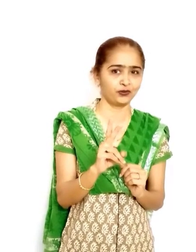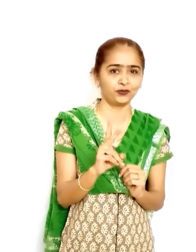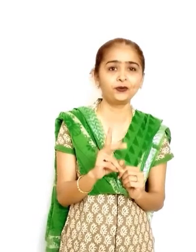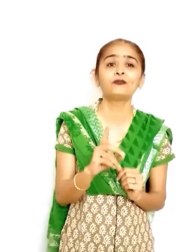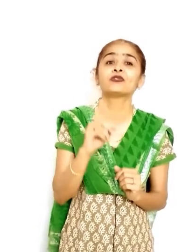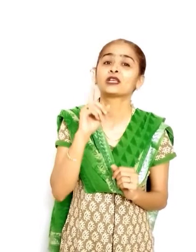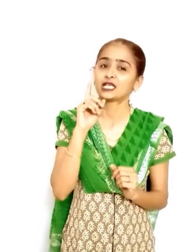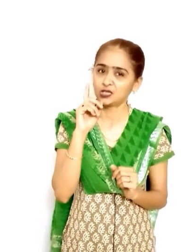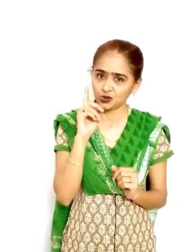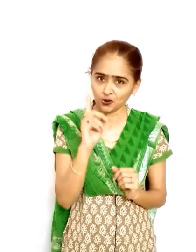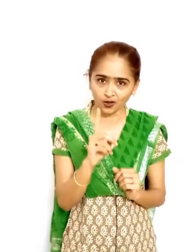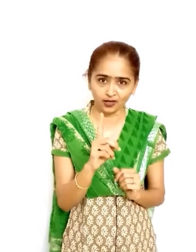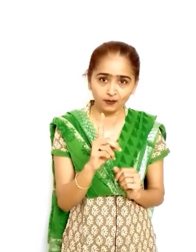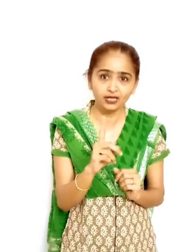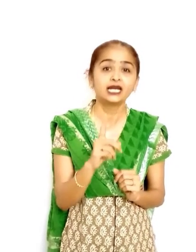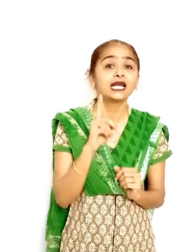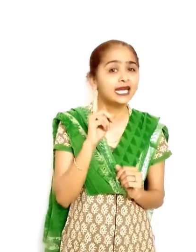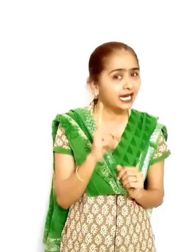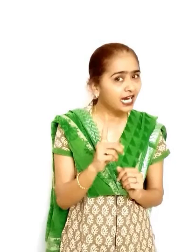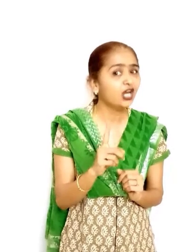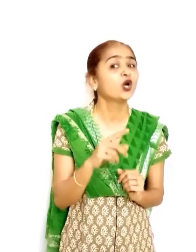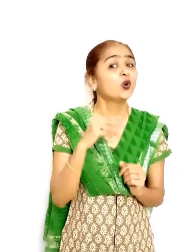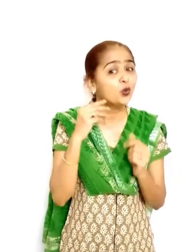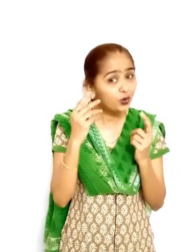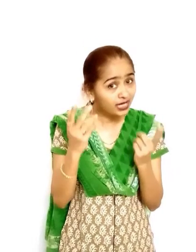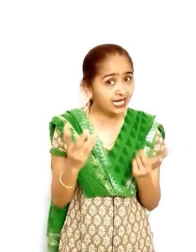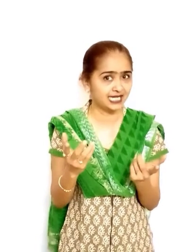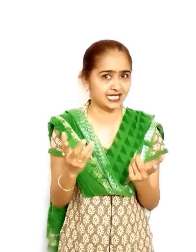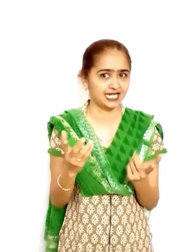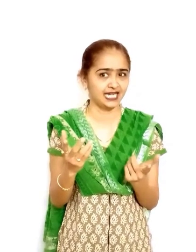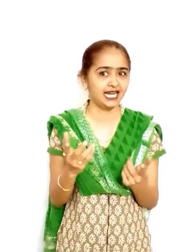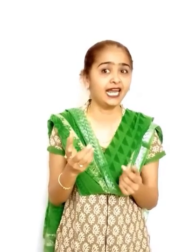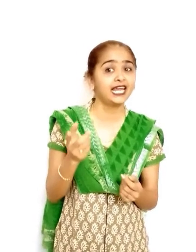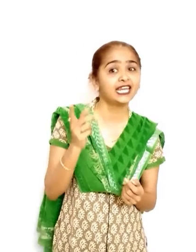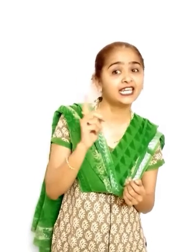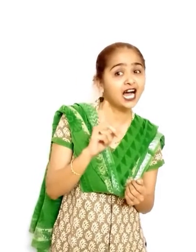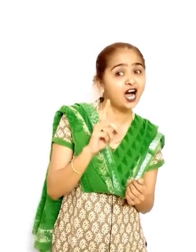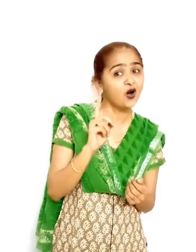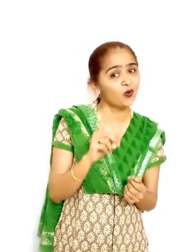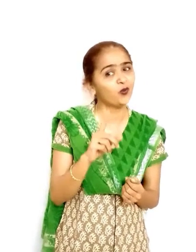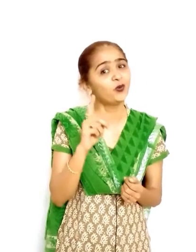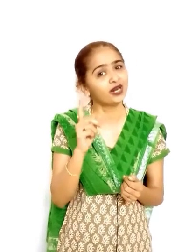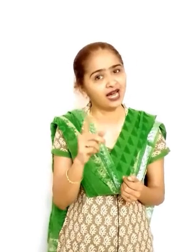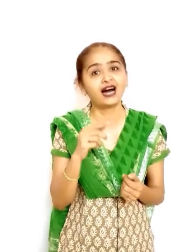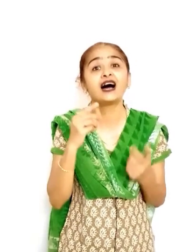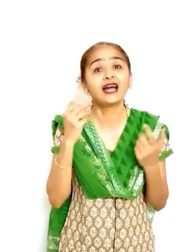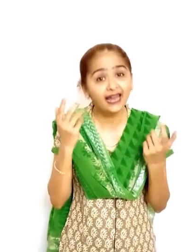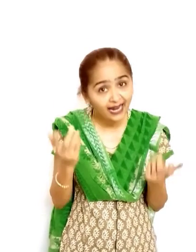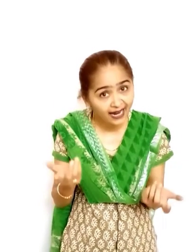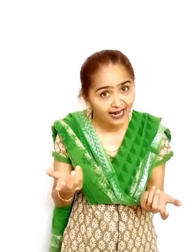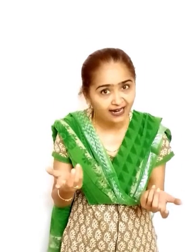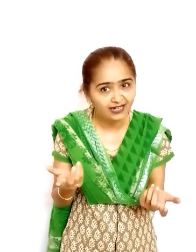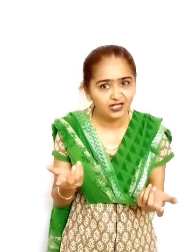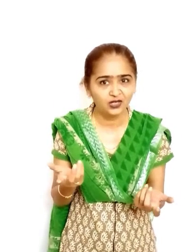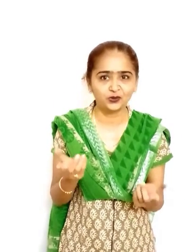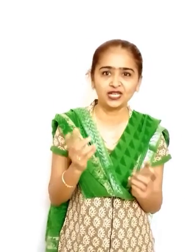हूँ कि सौरभ के उड़ने से क्या हो रहा है। तो ये